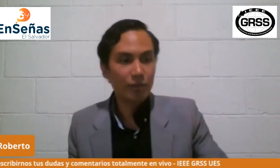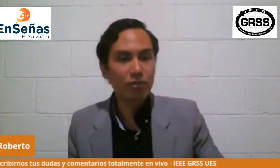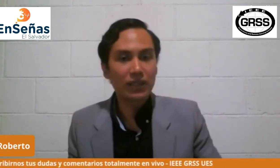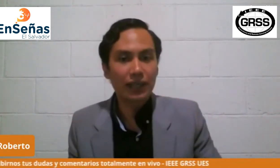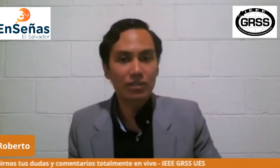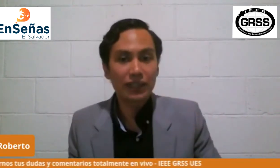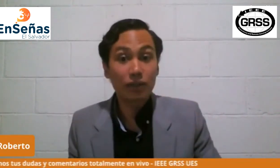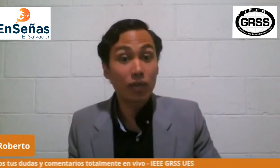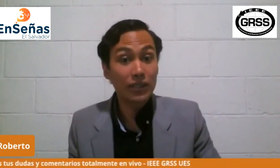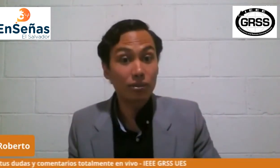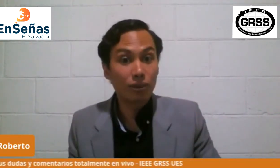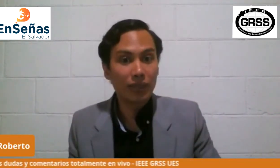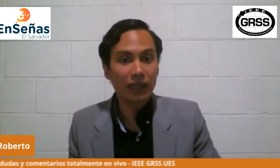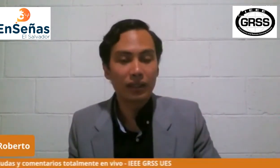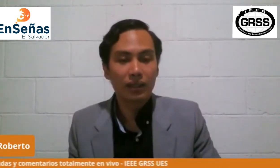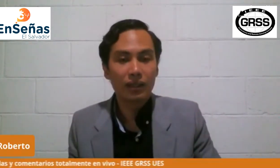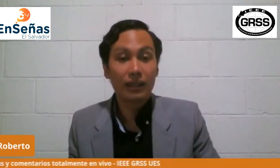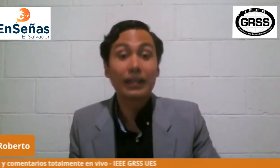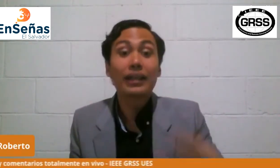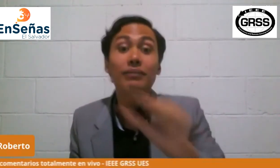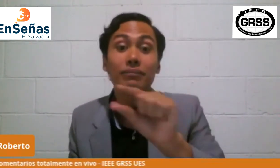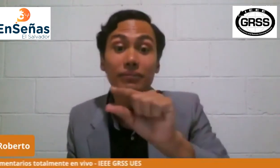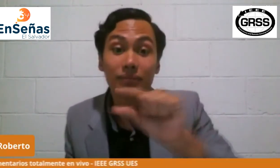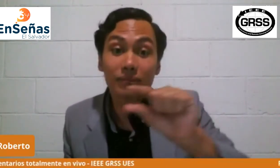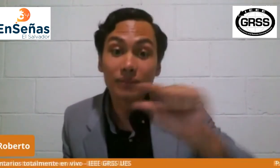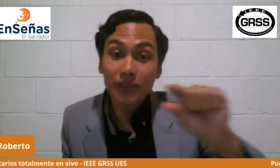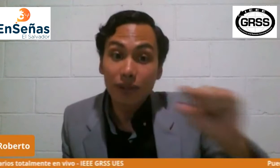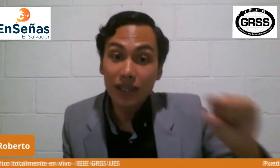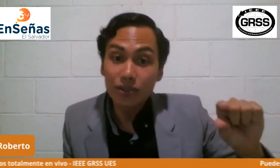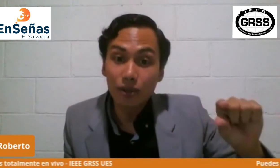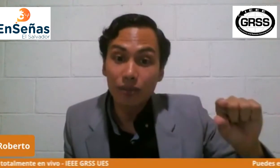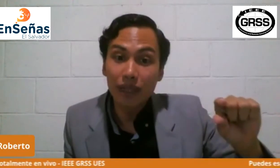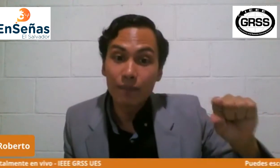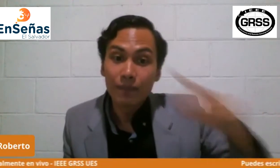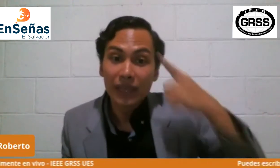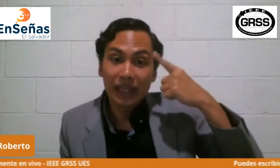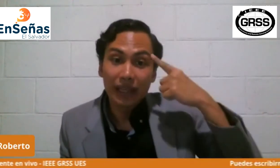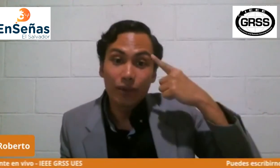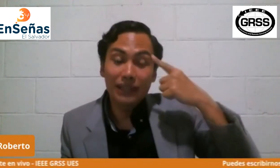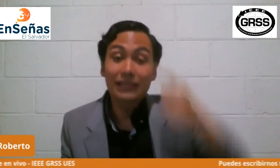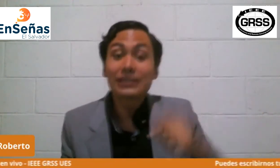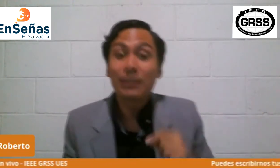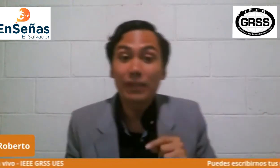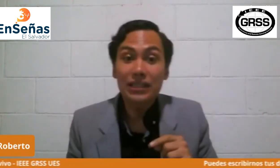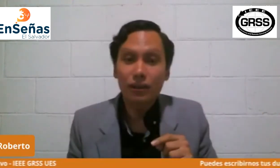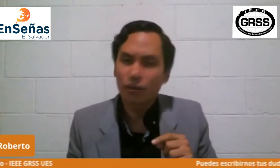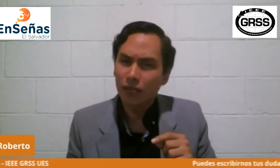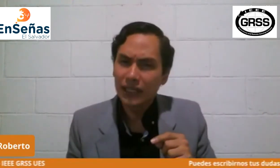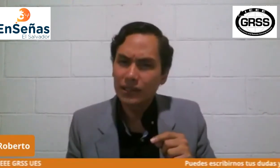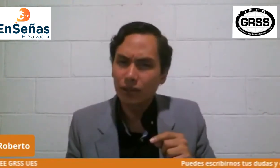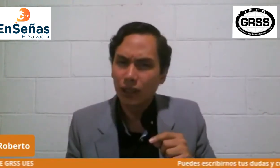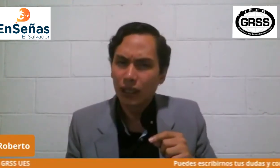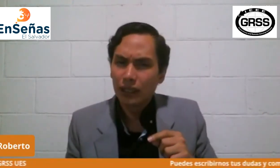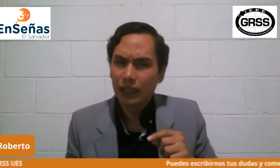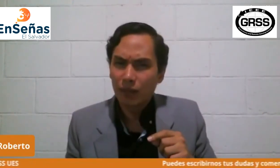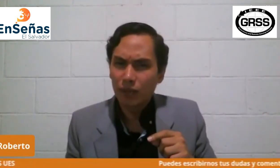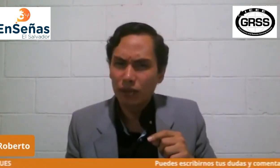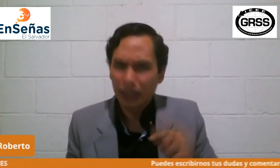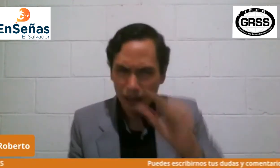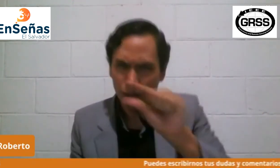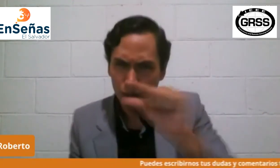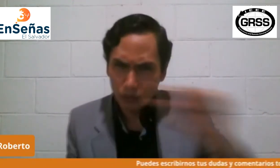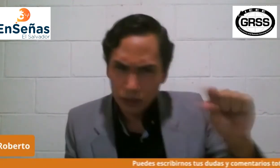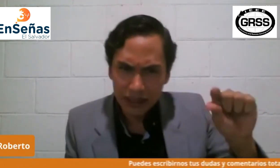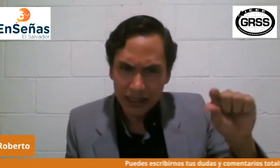quiero preguntar a usted cuál es su nombre, le diré, ¿cuál es su nombre? Y recuerden, siempre haciendo como el gesto de la